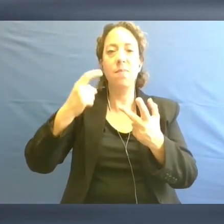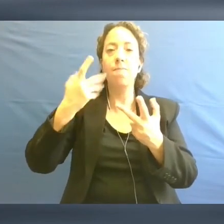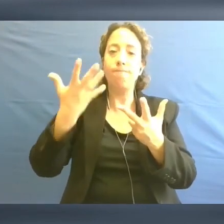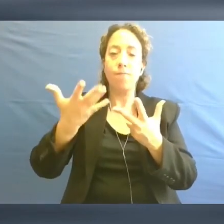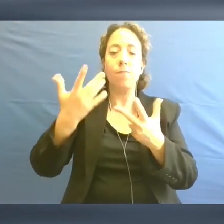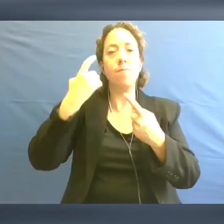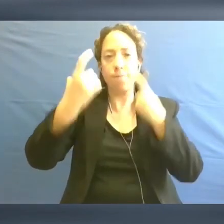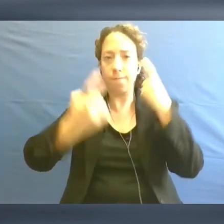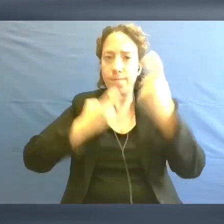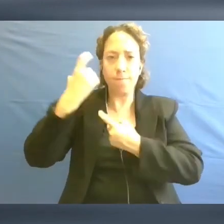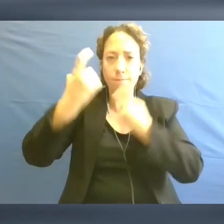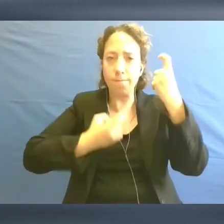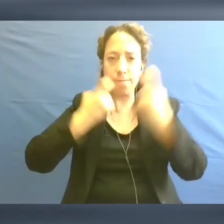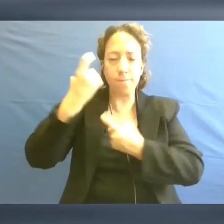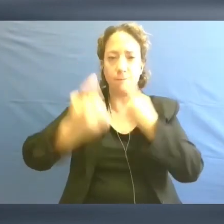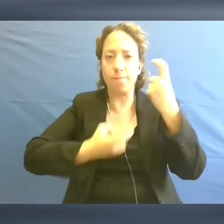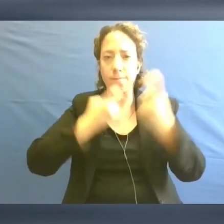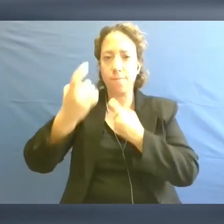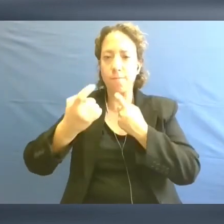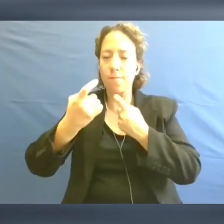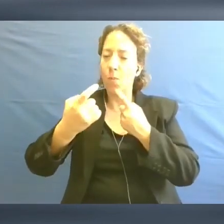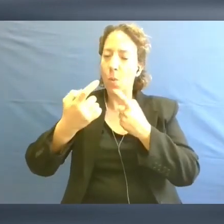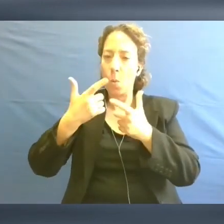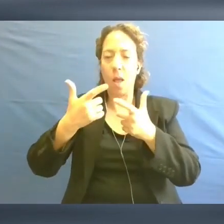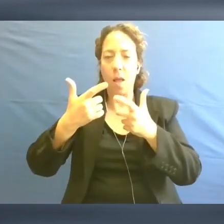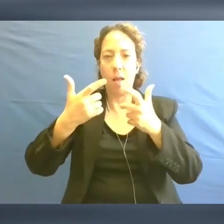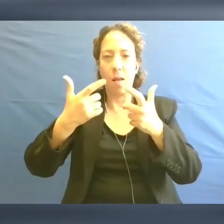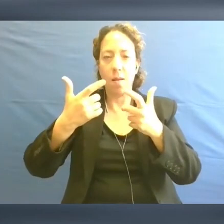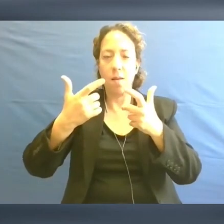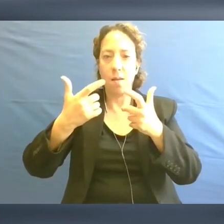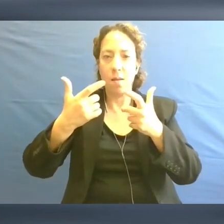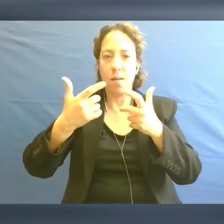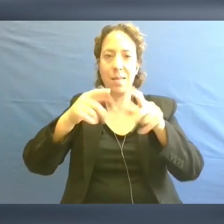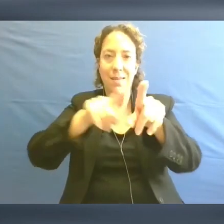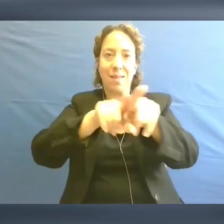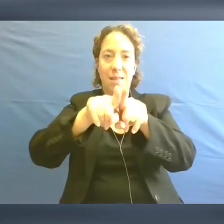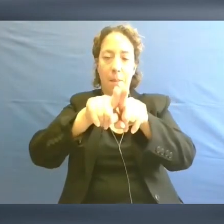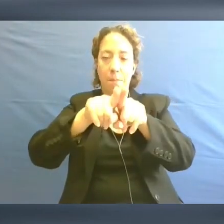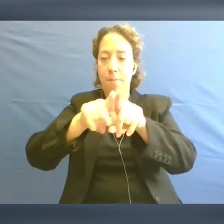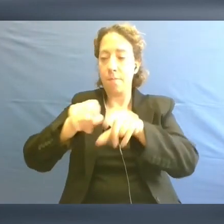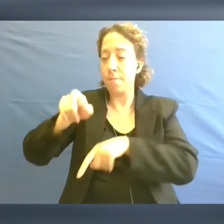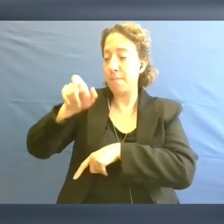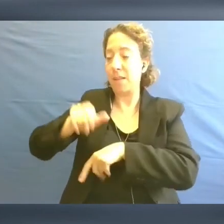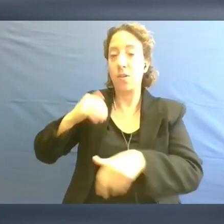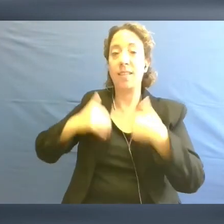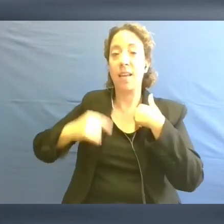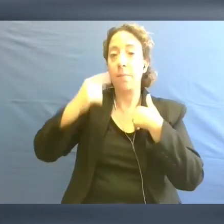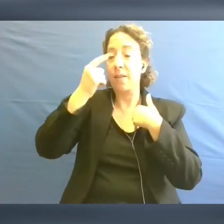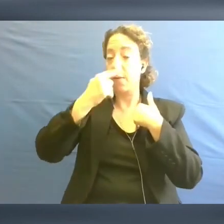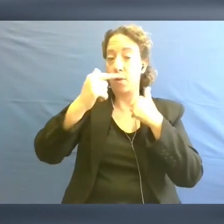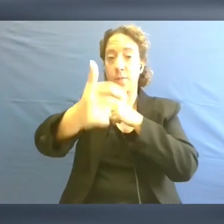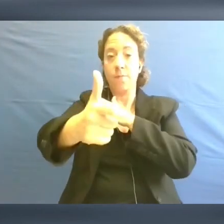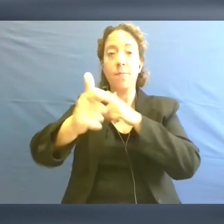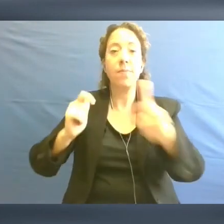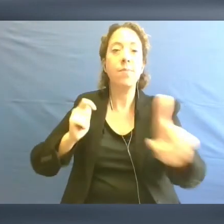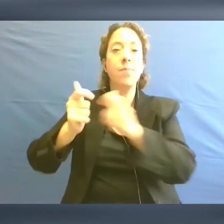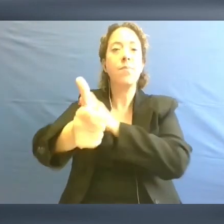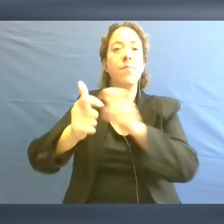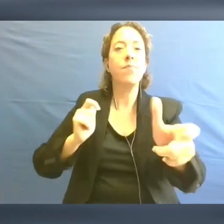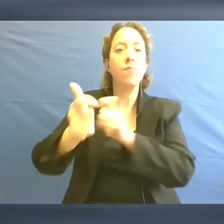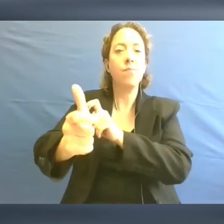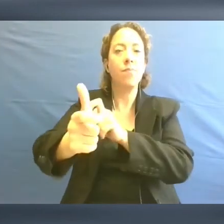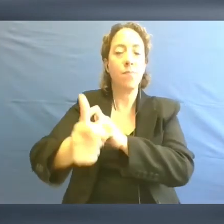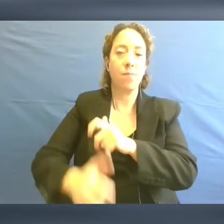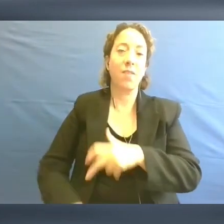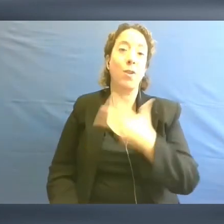aux bonnes interactions entre système et personnes handicapées de la vue. Donc 3